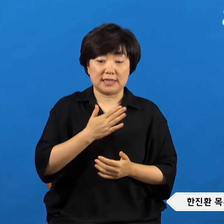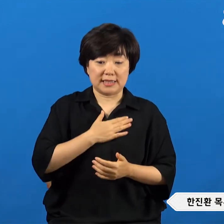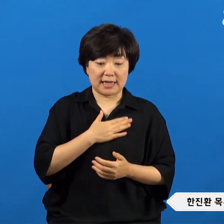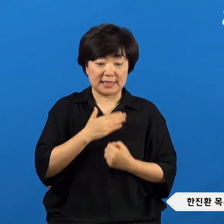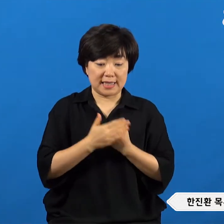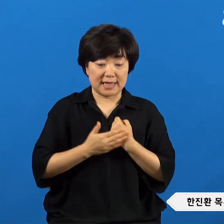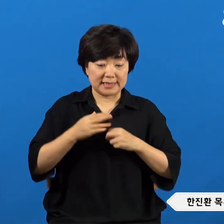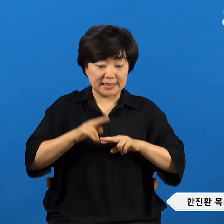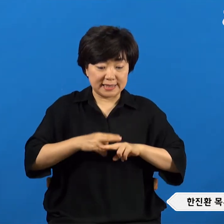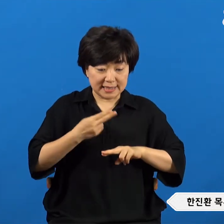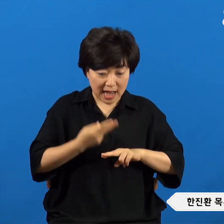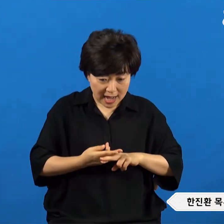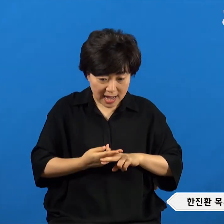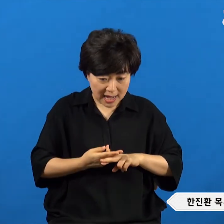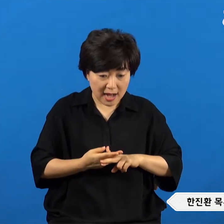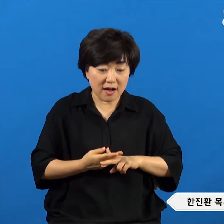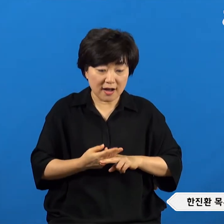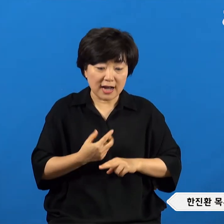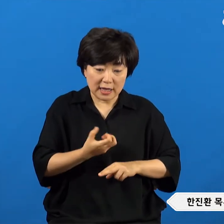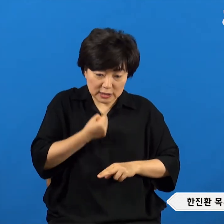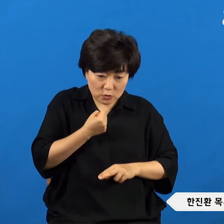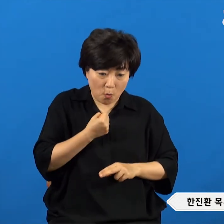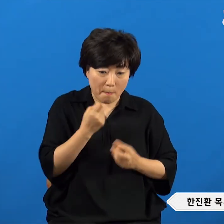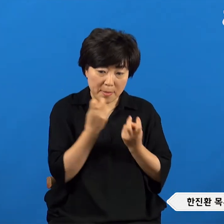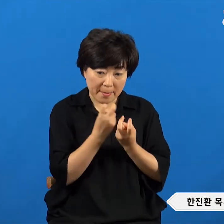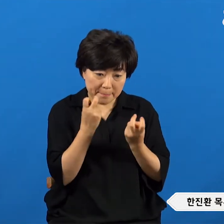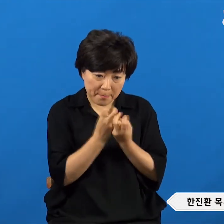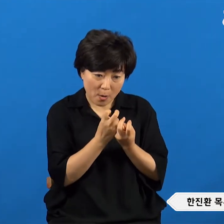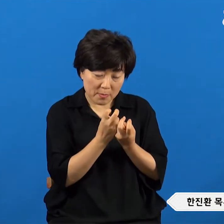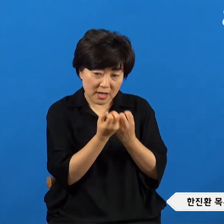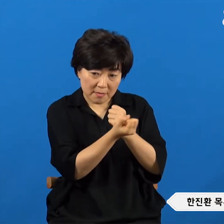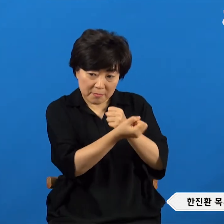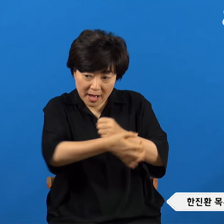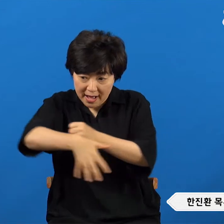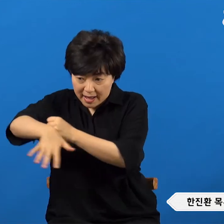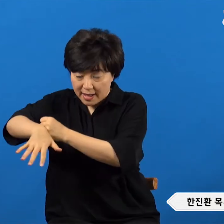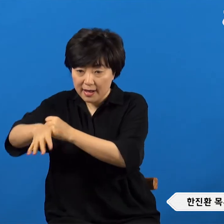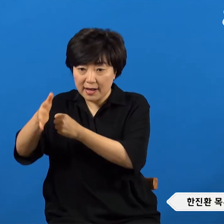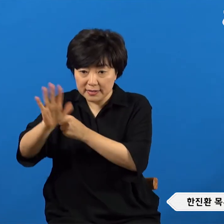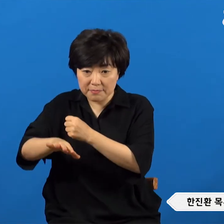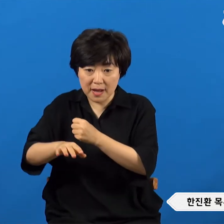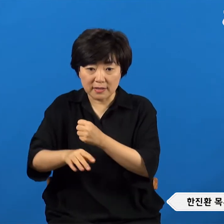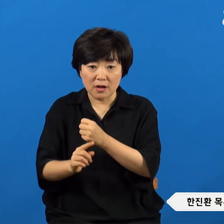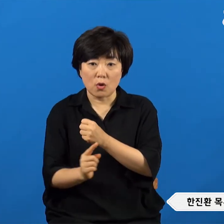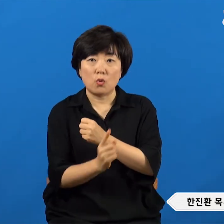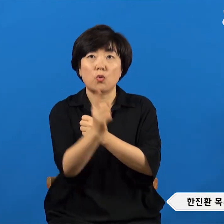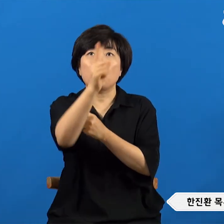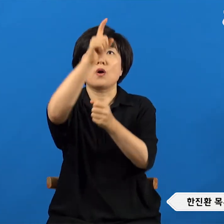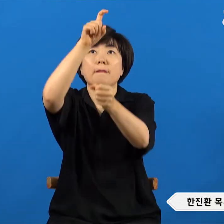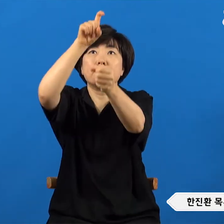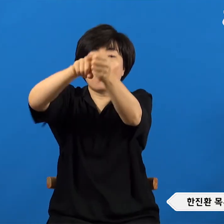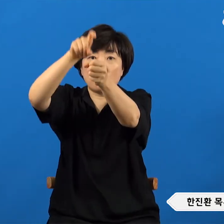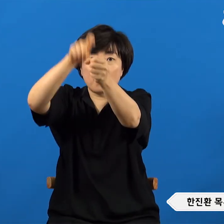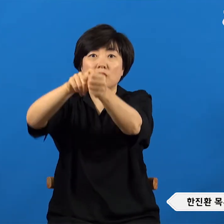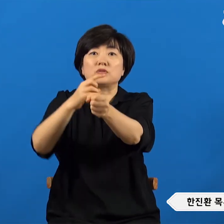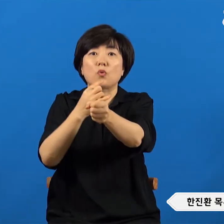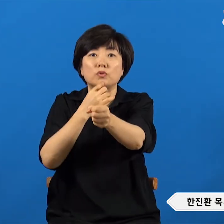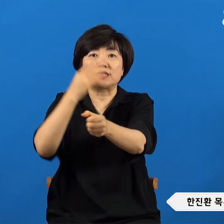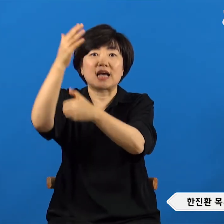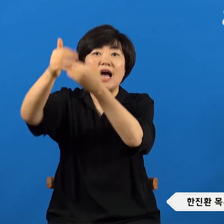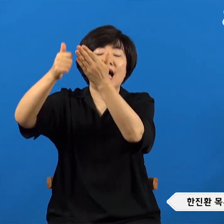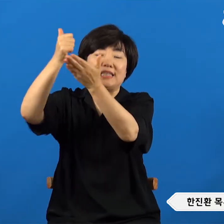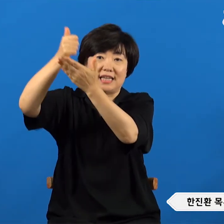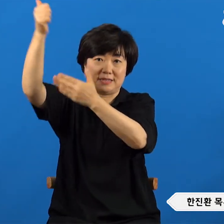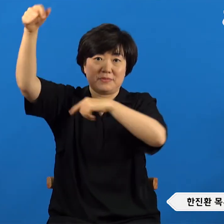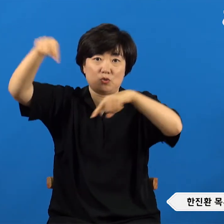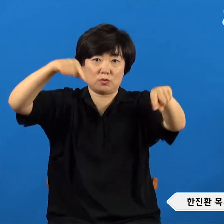자신의 은사에 따라서 방법은 다양할 수 있지만, 그러나 목적은 오직 하나님이 통치하시는 하나님의